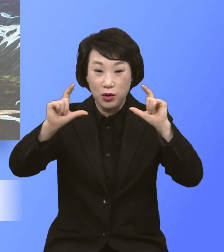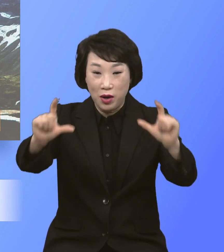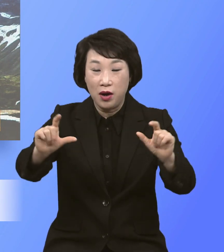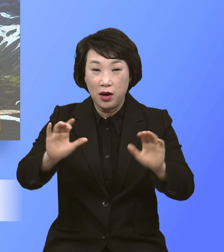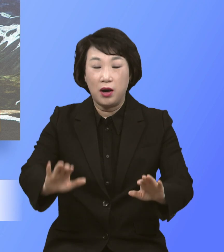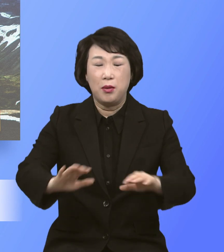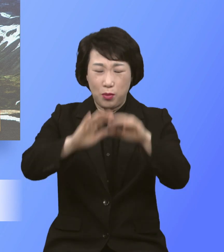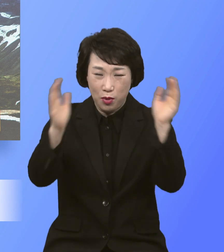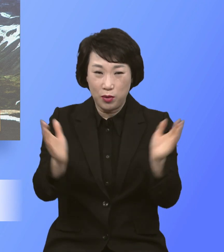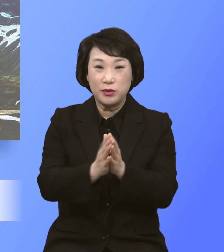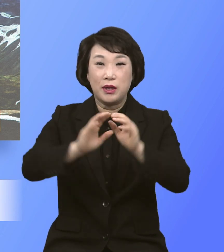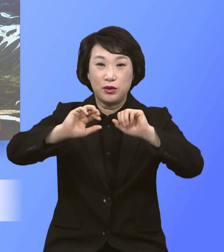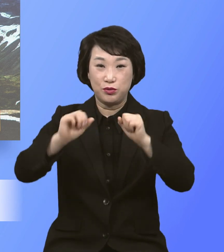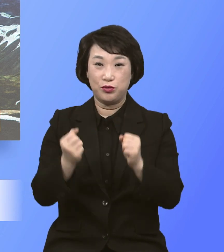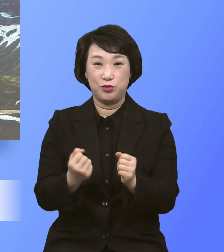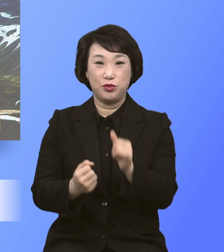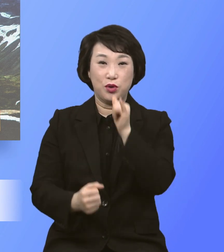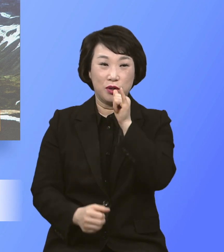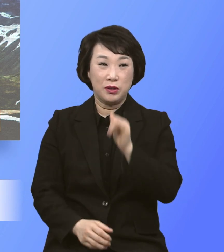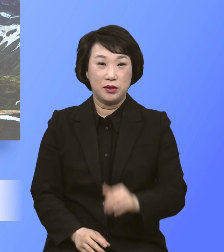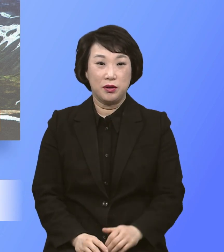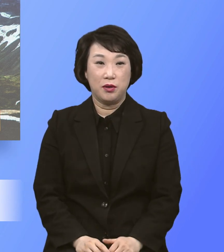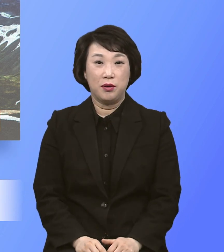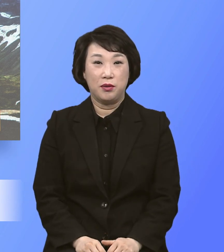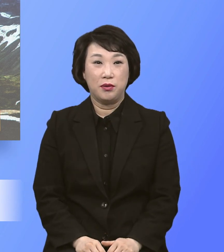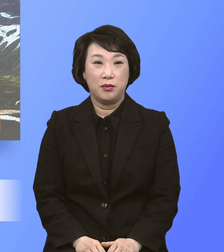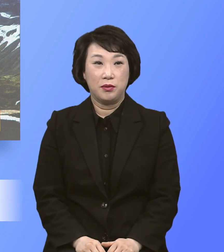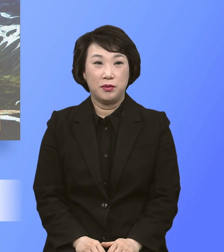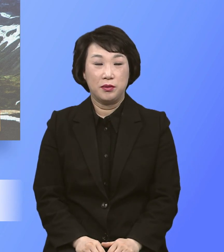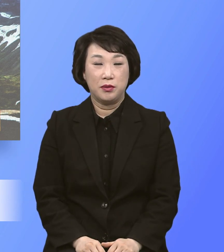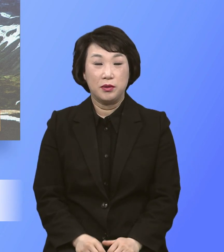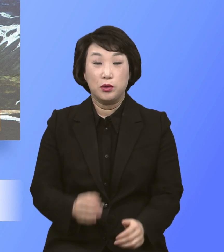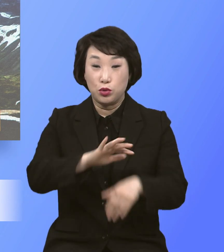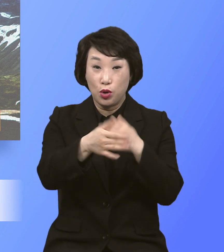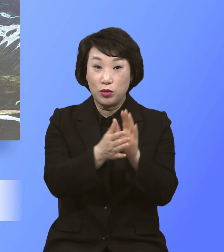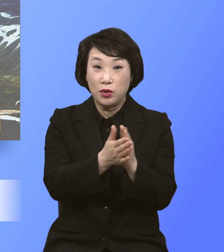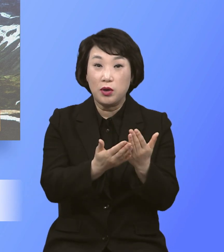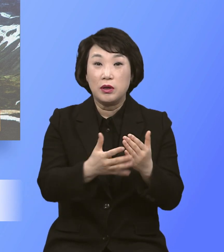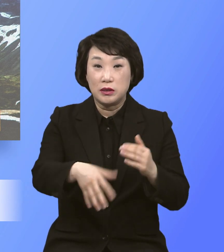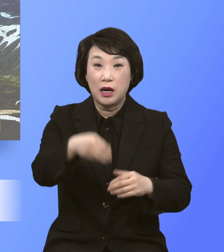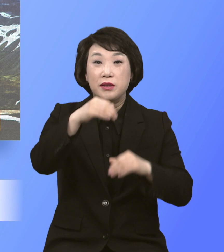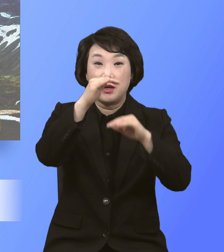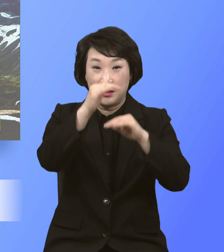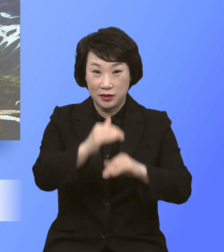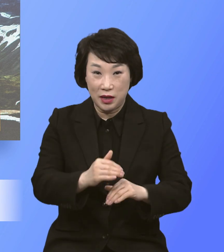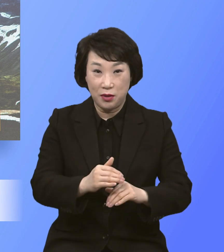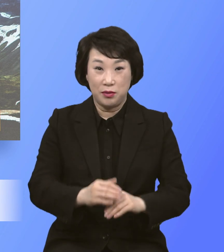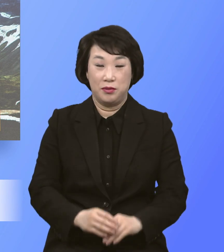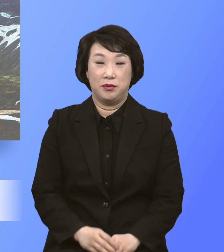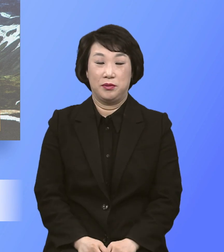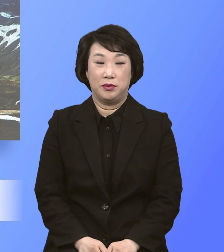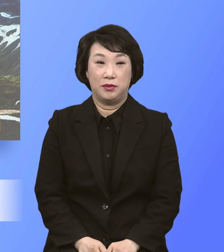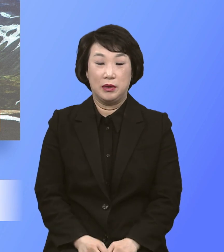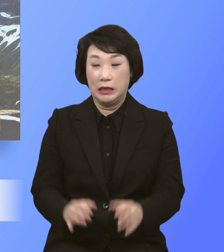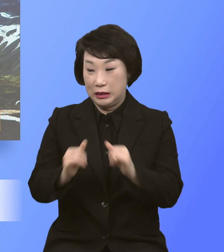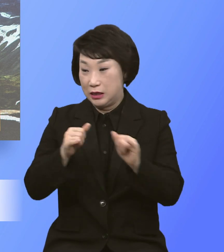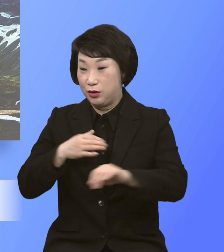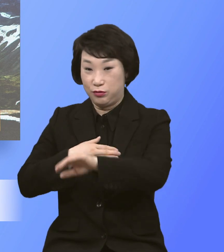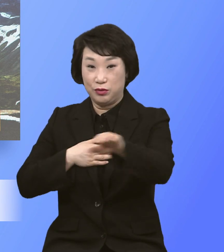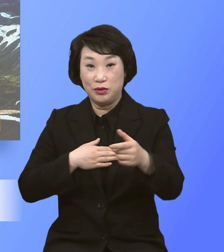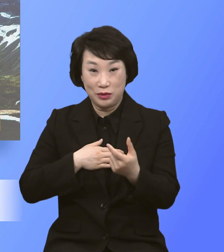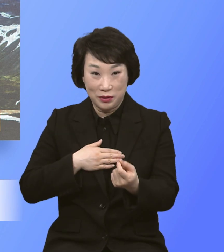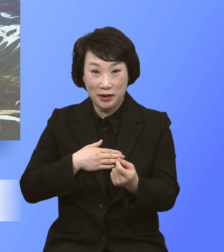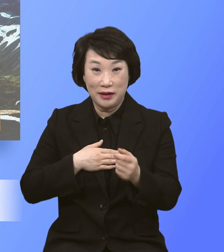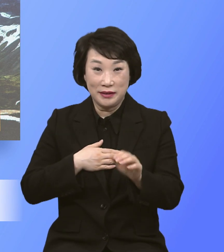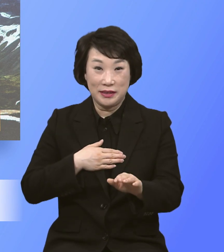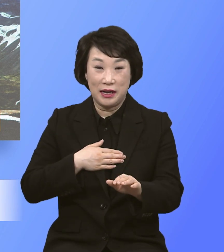말씀하시니 복종하더라. 왜? 창세기는 그 얘기예요. 우리 인간도